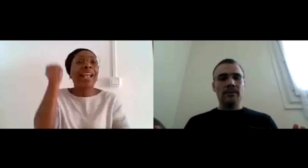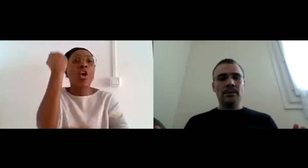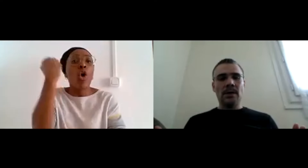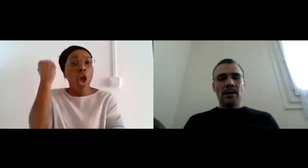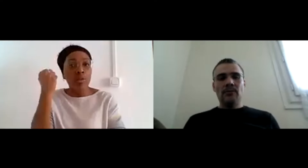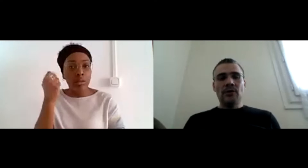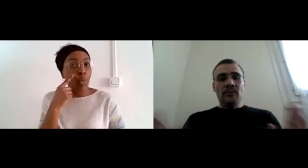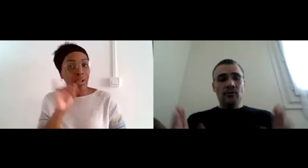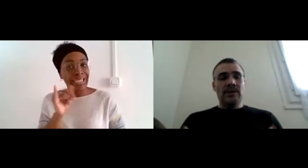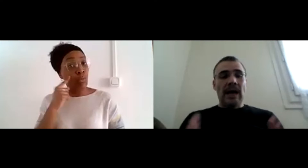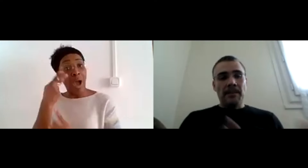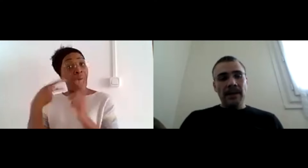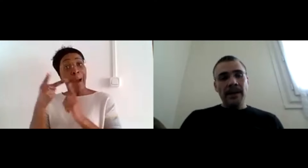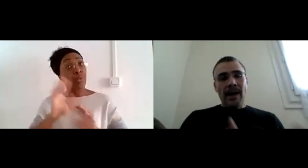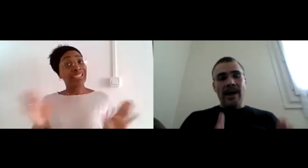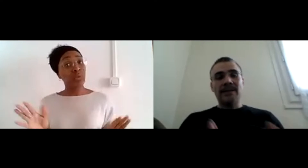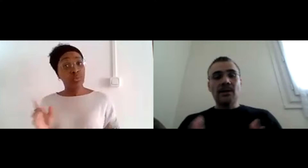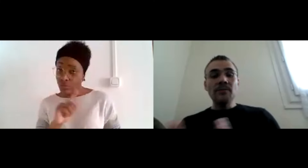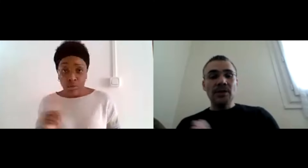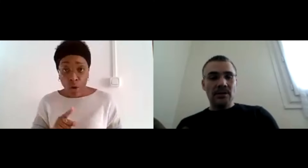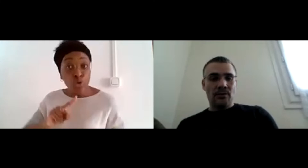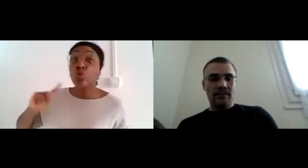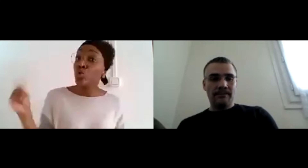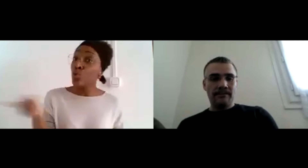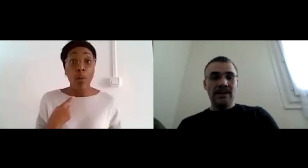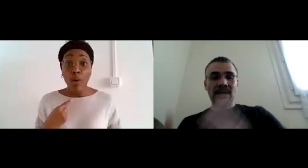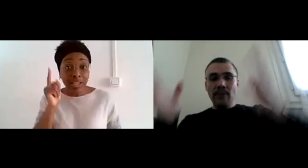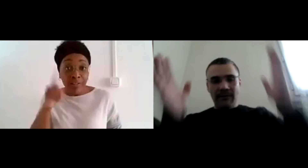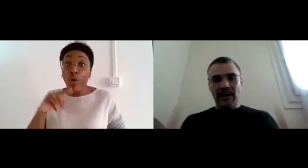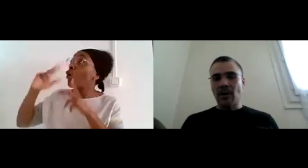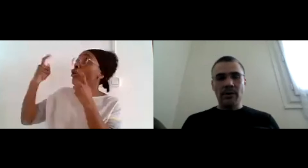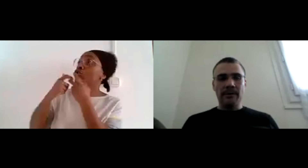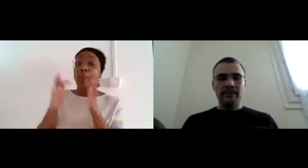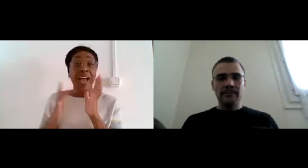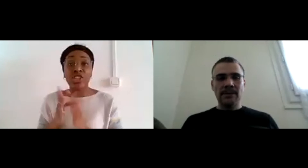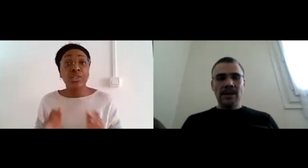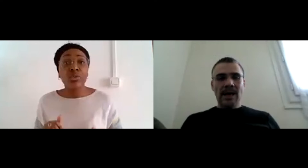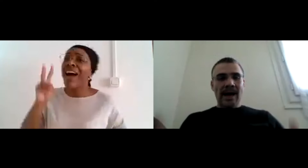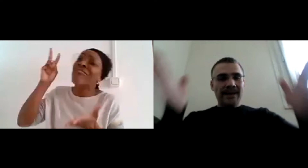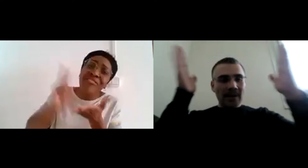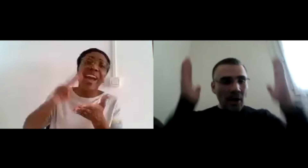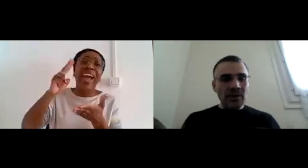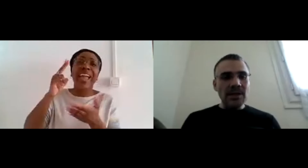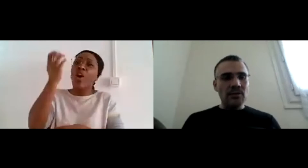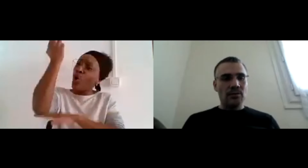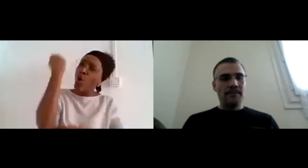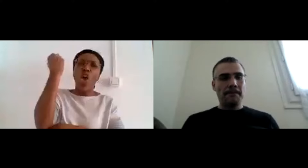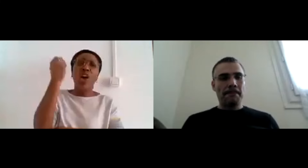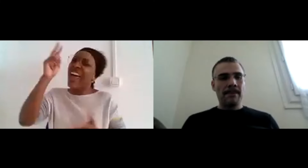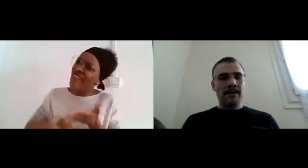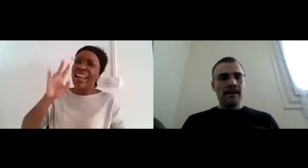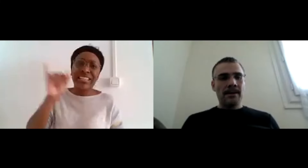Non. Nous sommes tous appelés à être comme Jésus. C'est lui la vraie colonne, à être comme